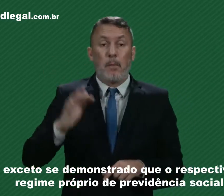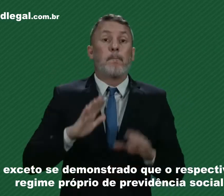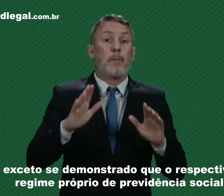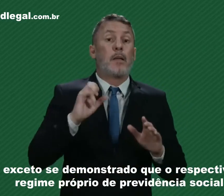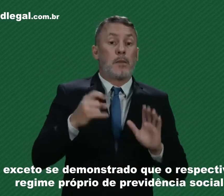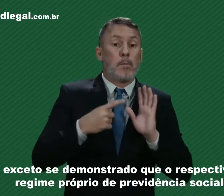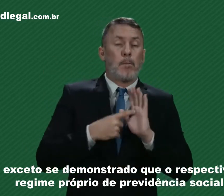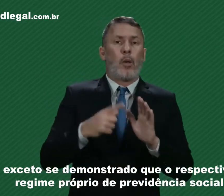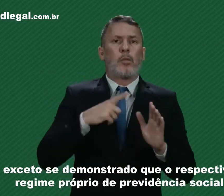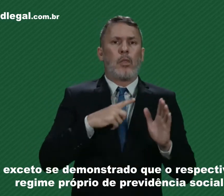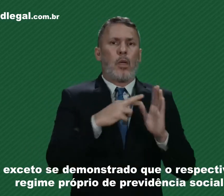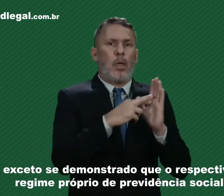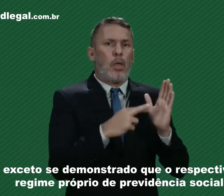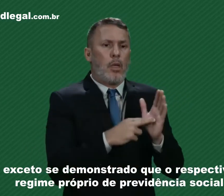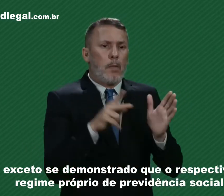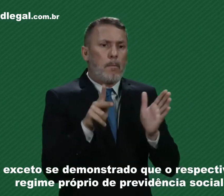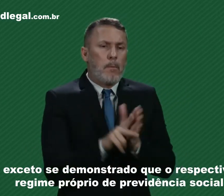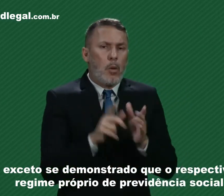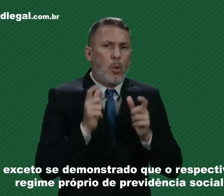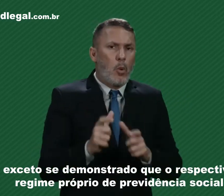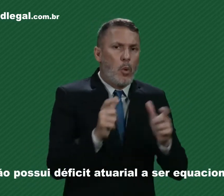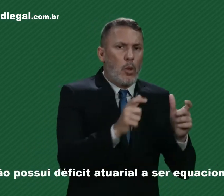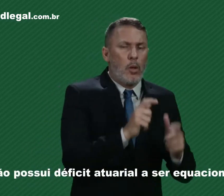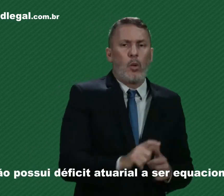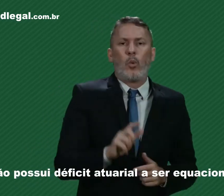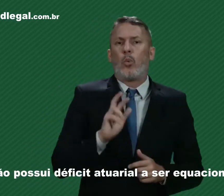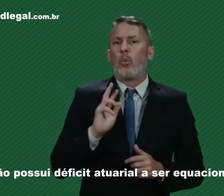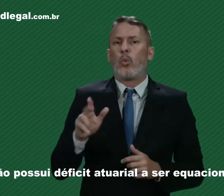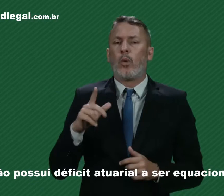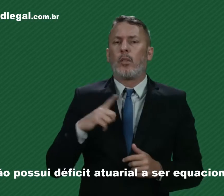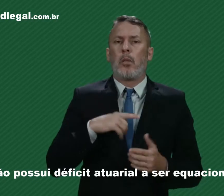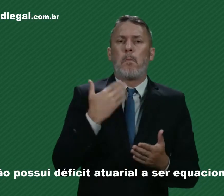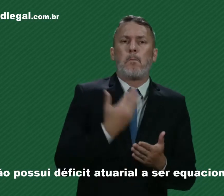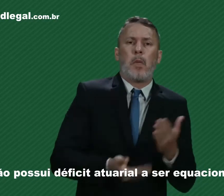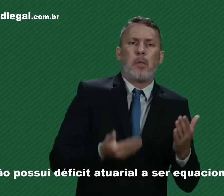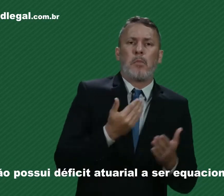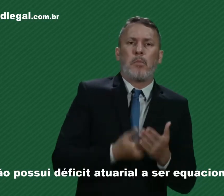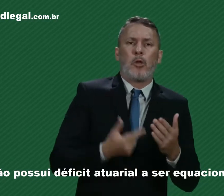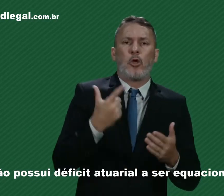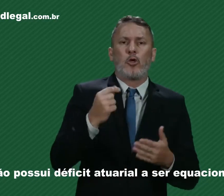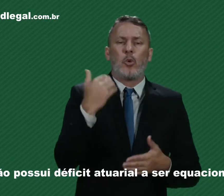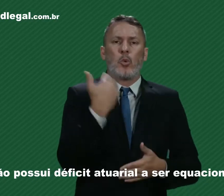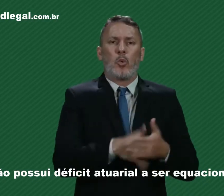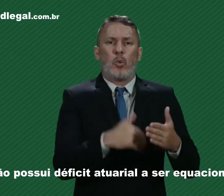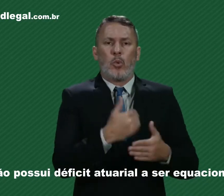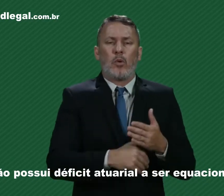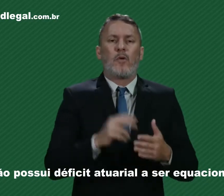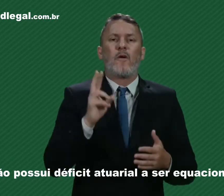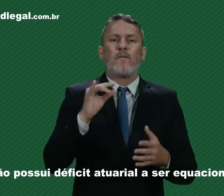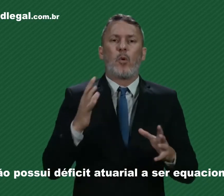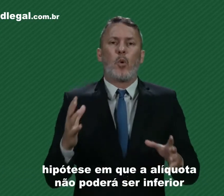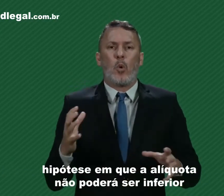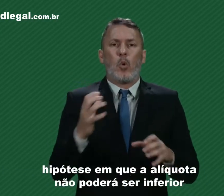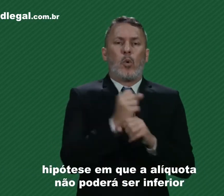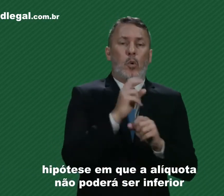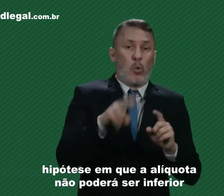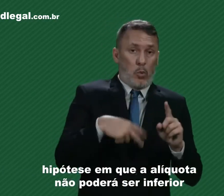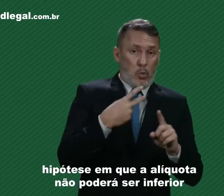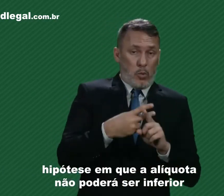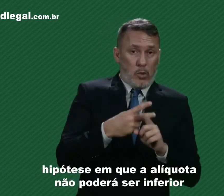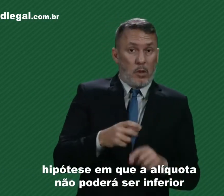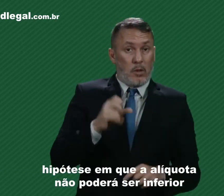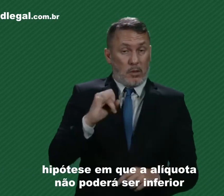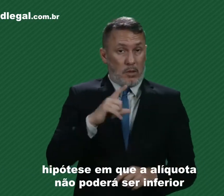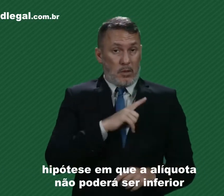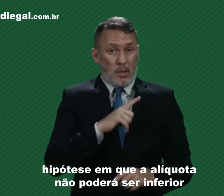que o respectivo regime próprio de previdência social não possui déficit atuarial a ser equacionado, hipótese